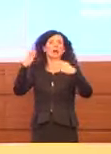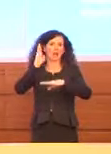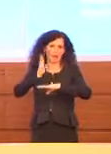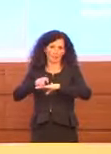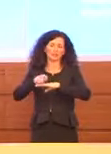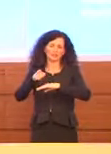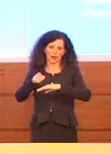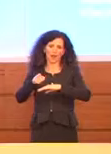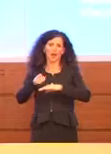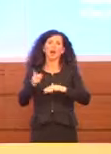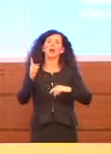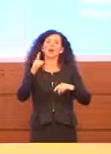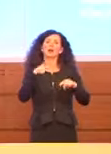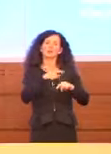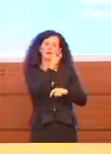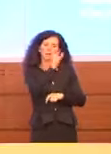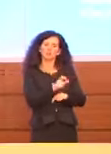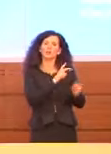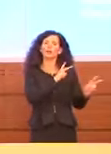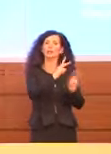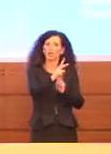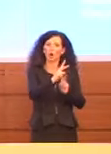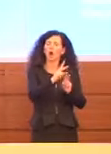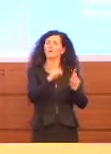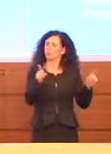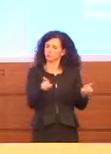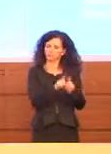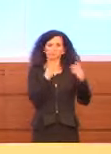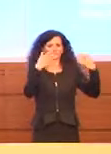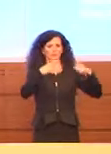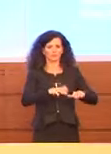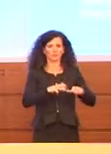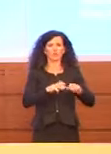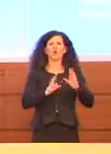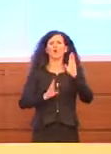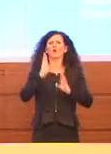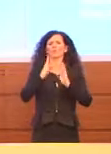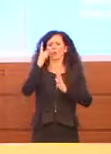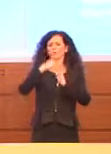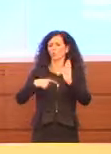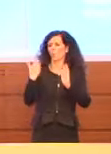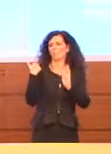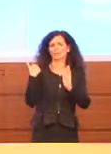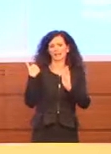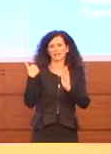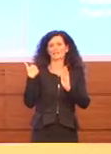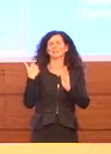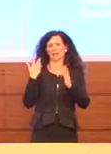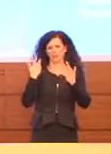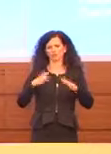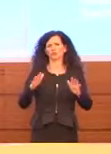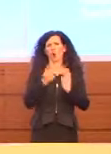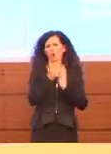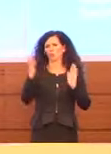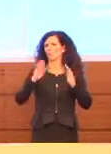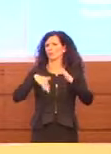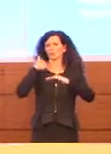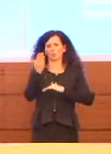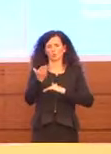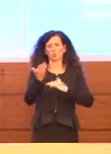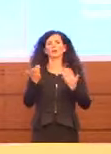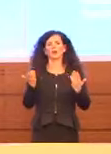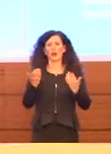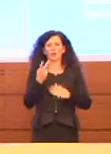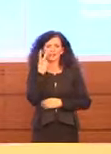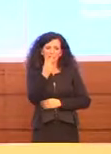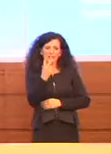anche il numero dei ricoverati e addirittura se guardiamo al mese fa abbiamo numeri ancora superiori quindi questa tendenza che abbiamo